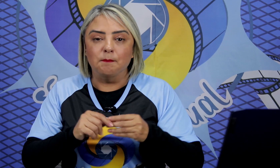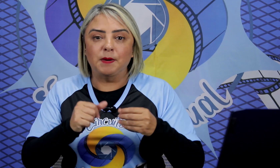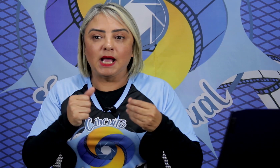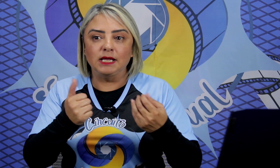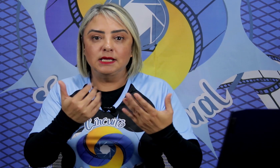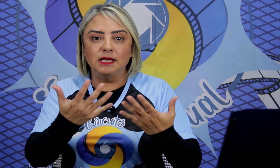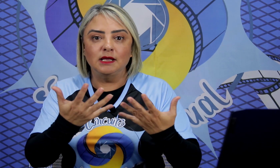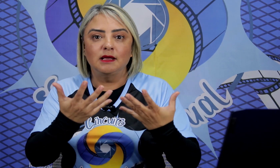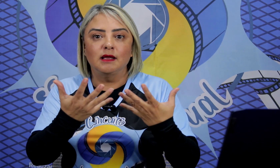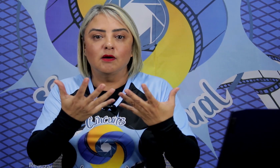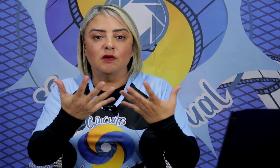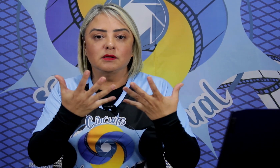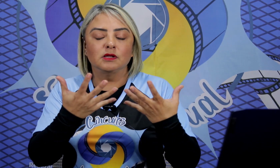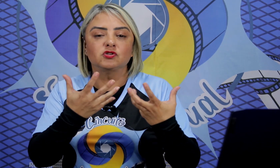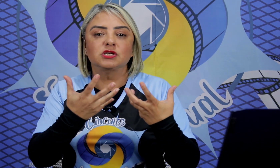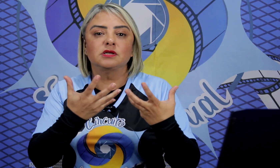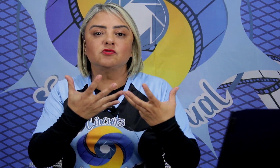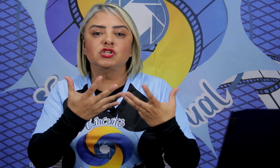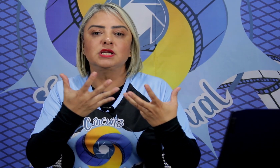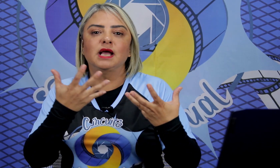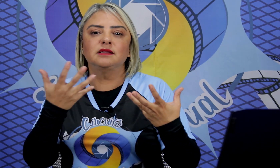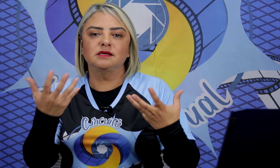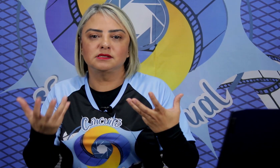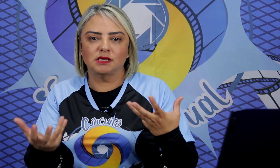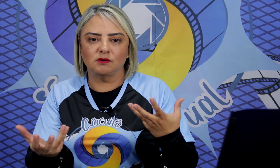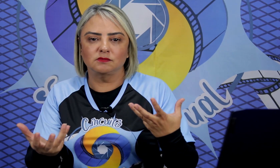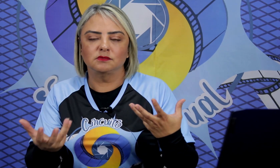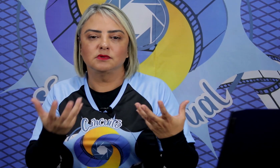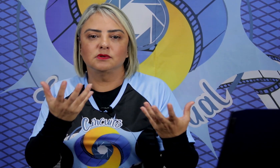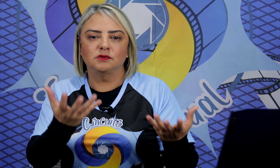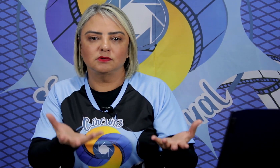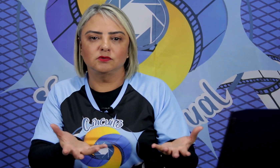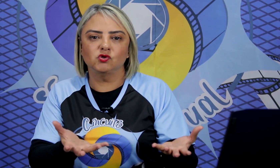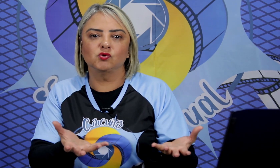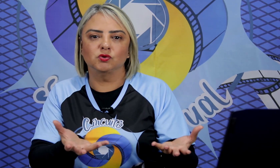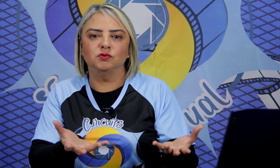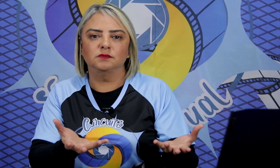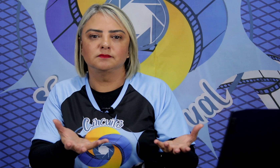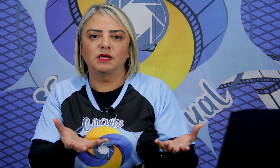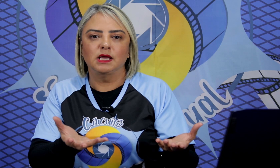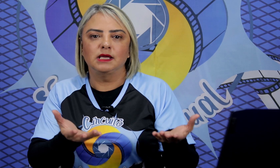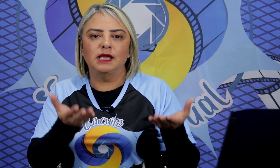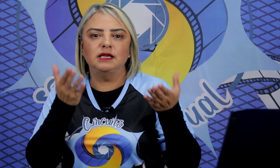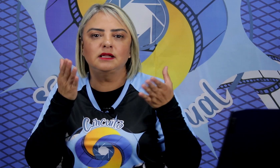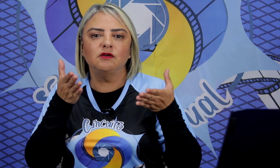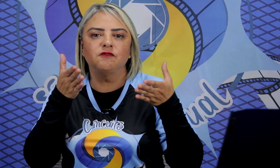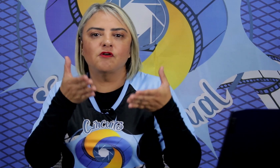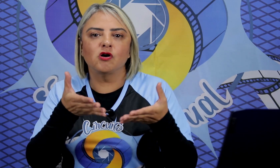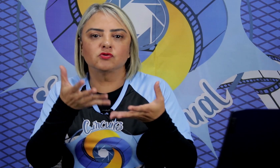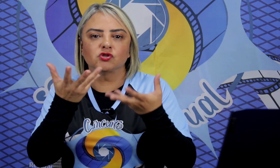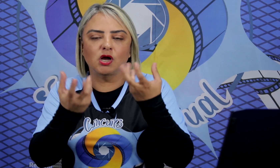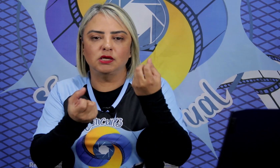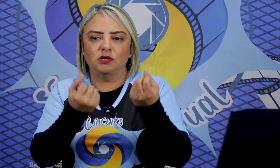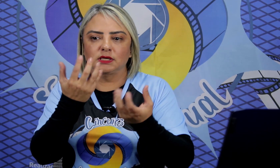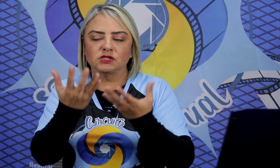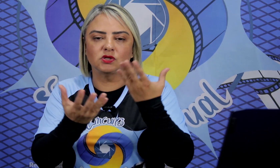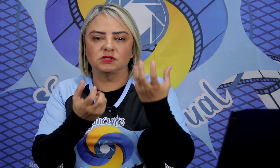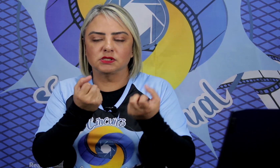para que não tire a atenção do surdo, que ele tem o foco só aqui, ó, nas nossas